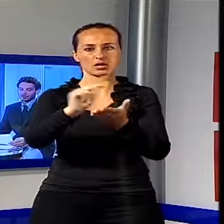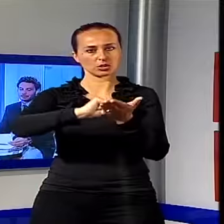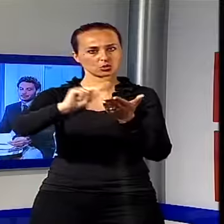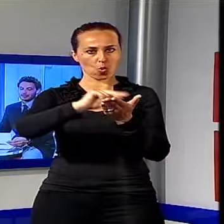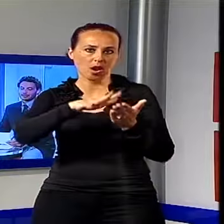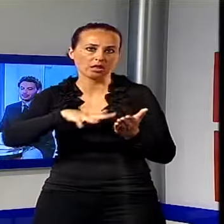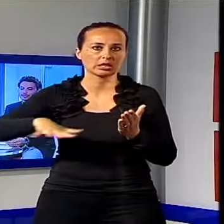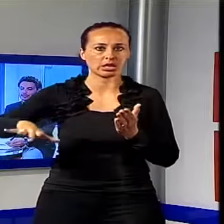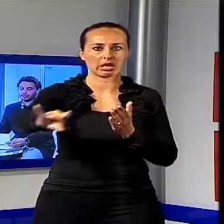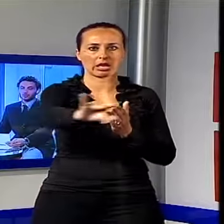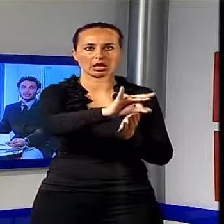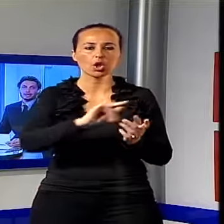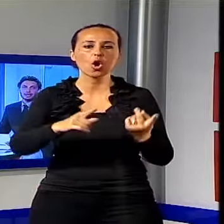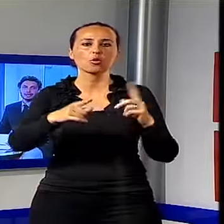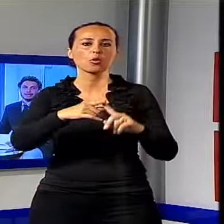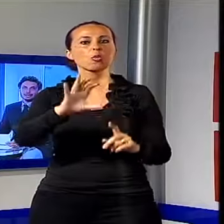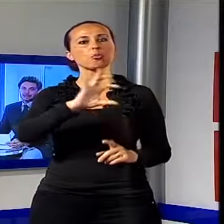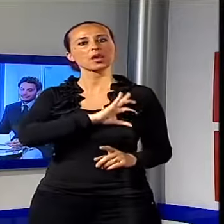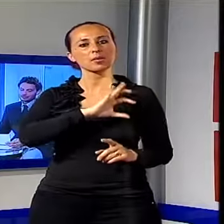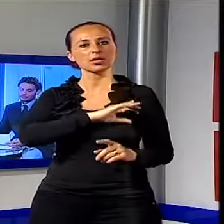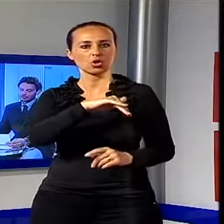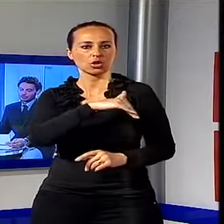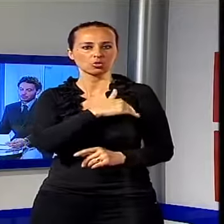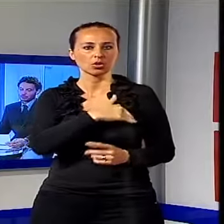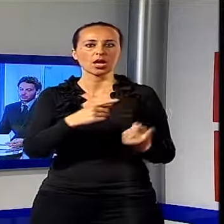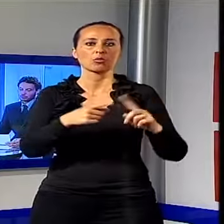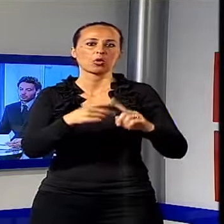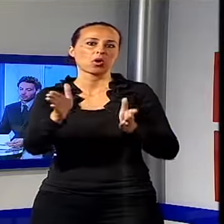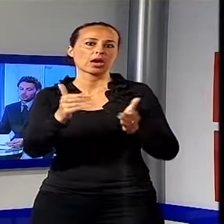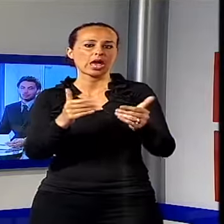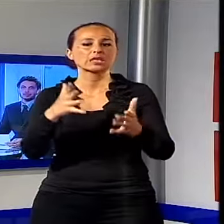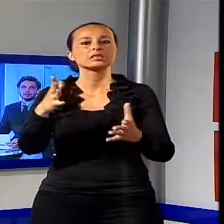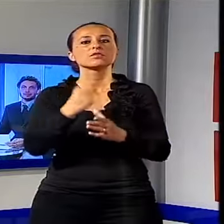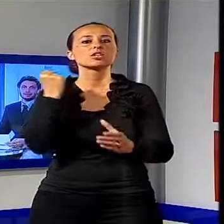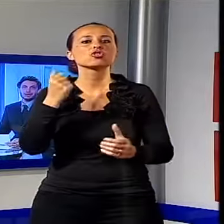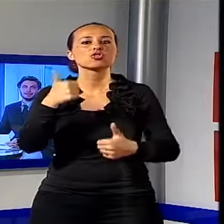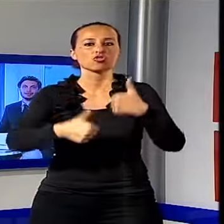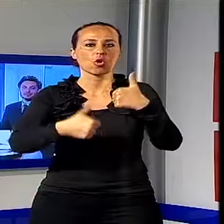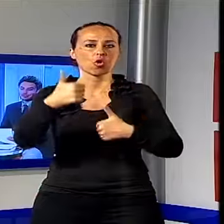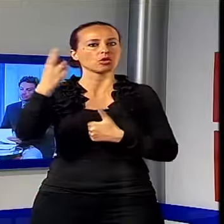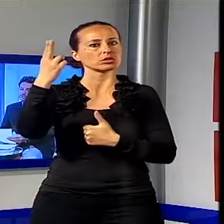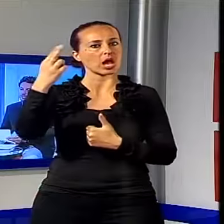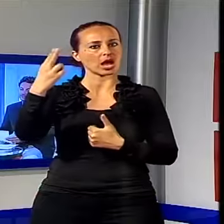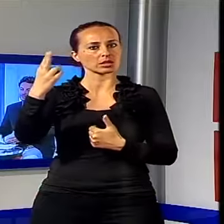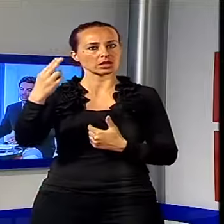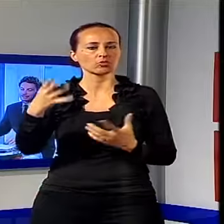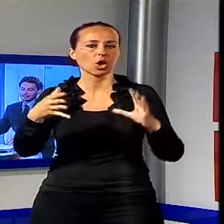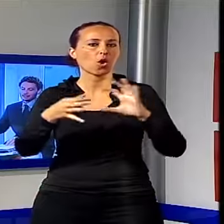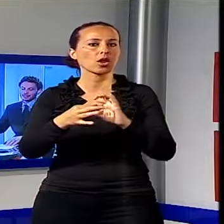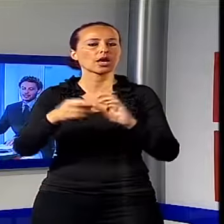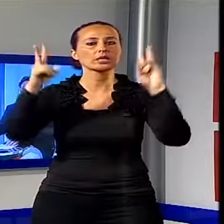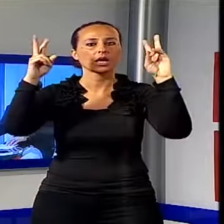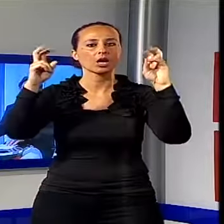la premiazione degli alunni e delle classi vincitrici dei concorsi artistici legati al tema della pace.